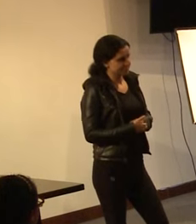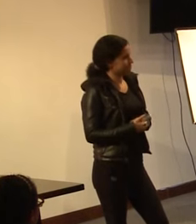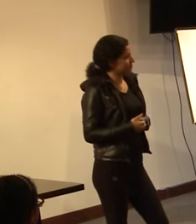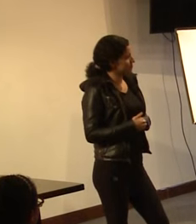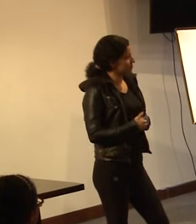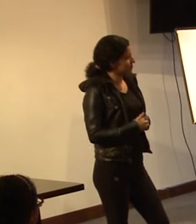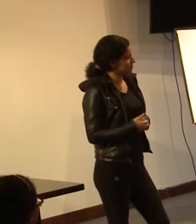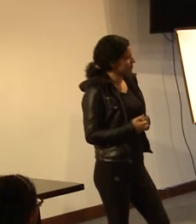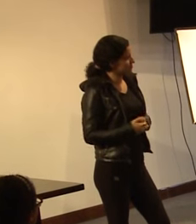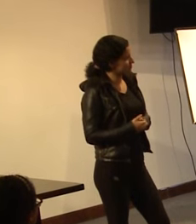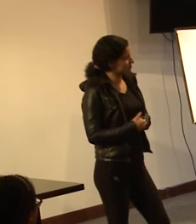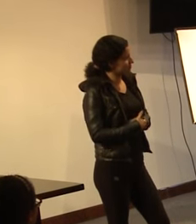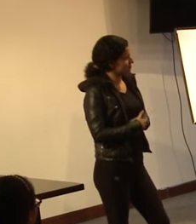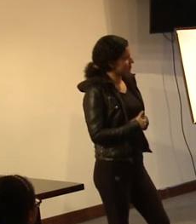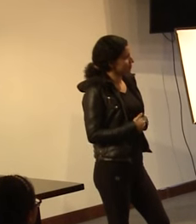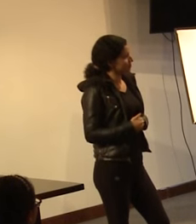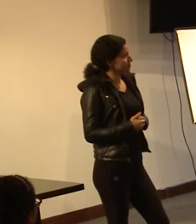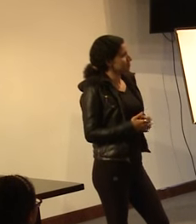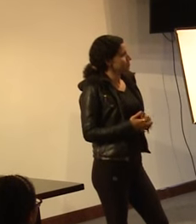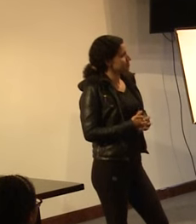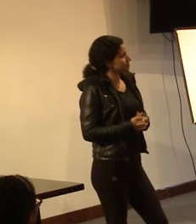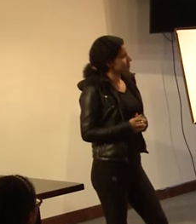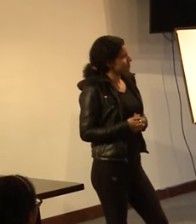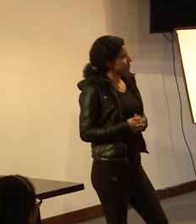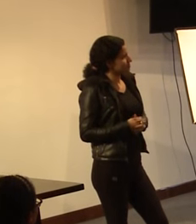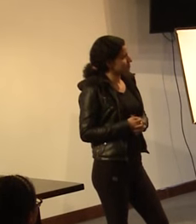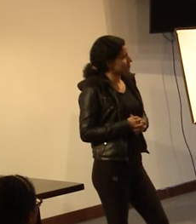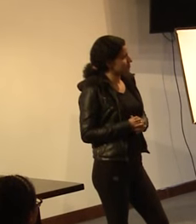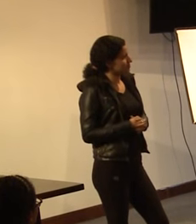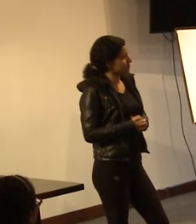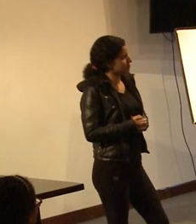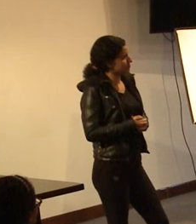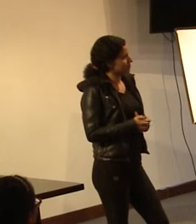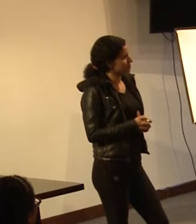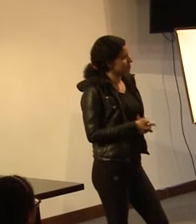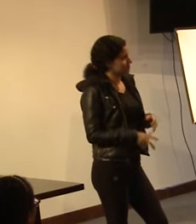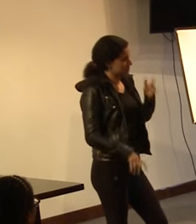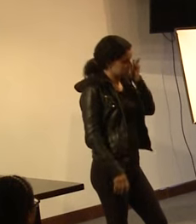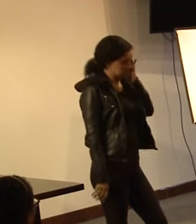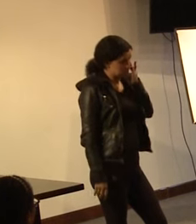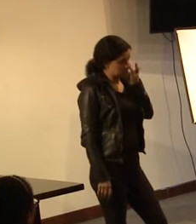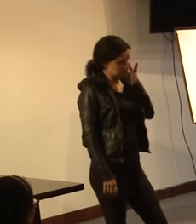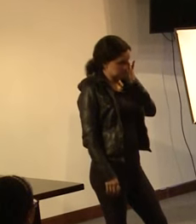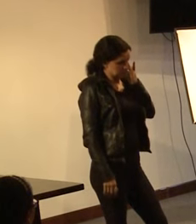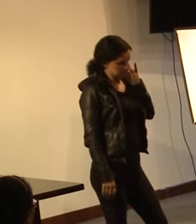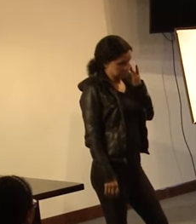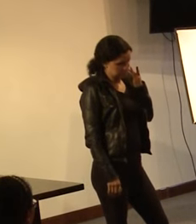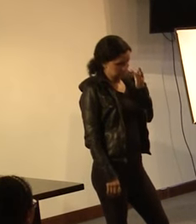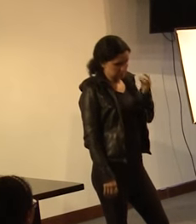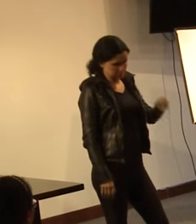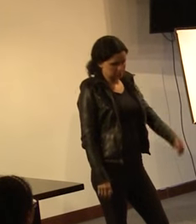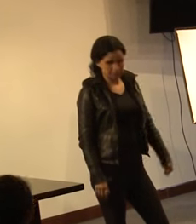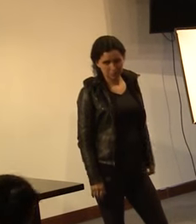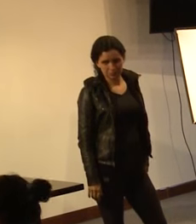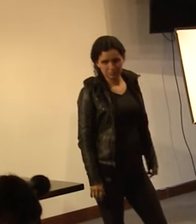Eso sí les tiene que quedar bonito, ¿no? Pues, para hacer honor al modelo. Sí.